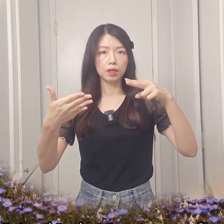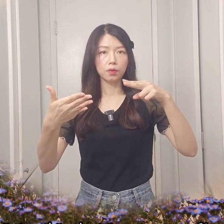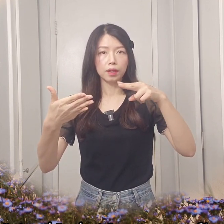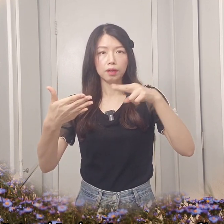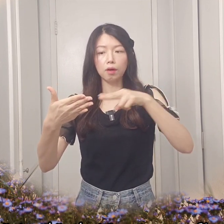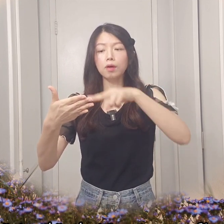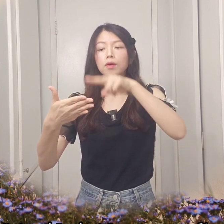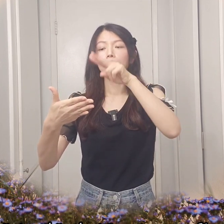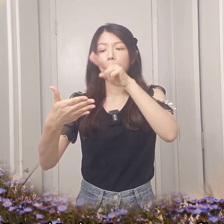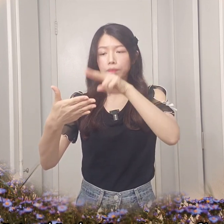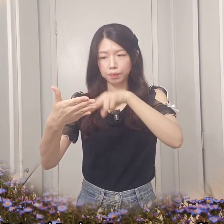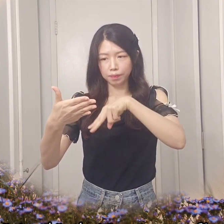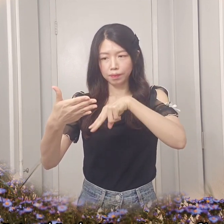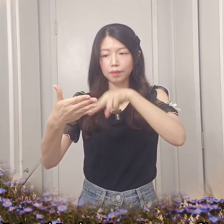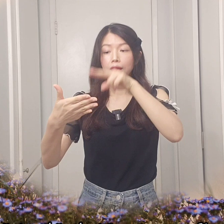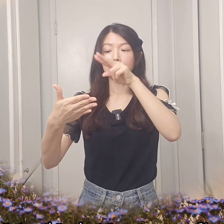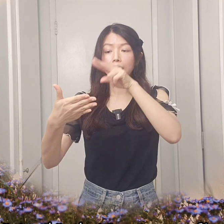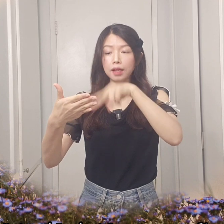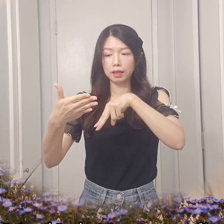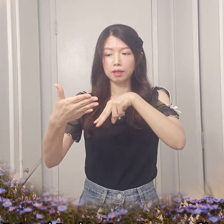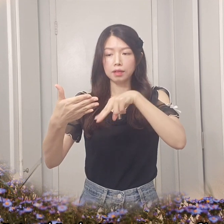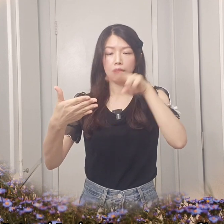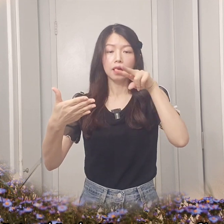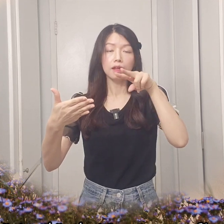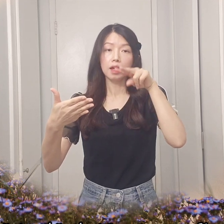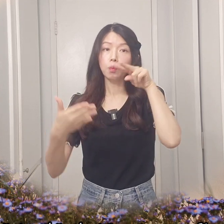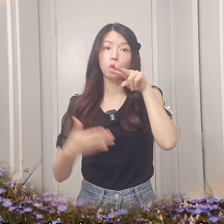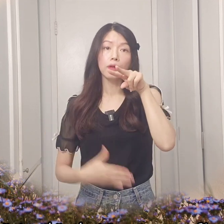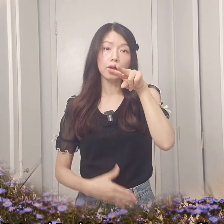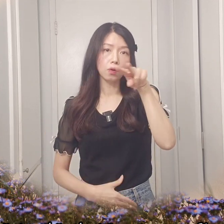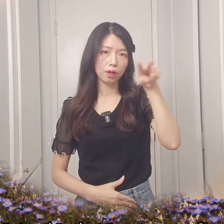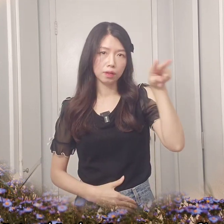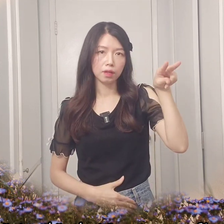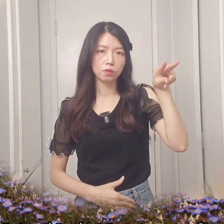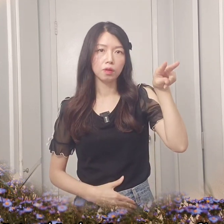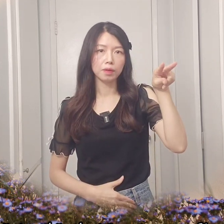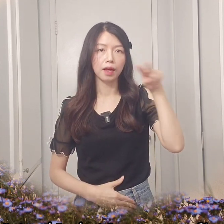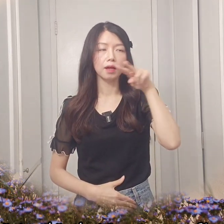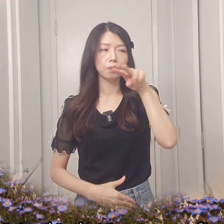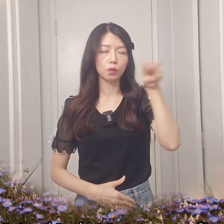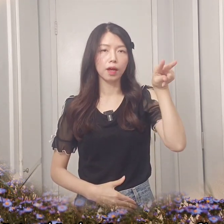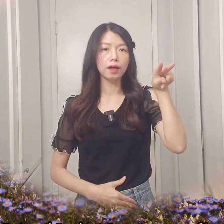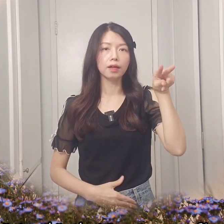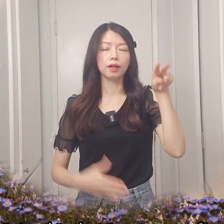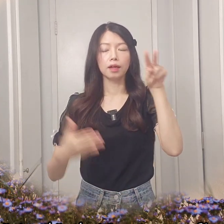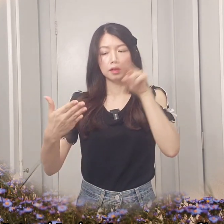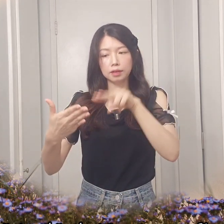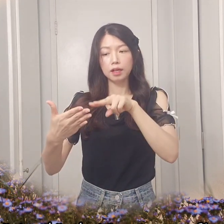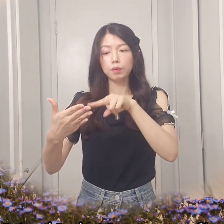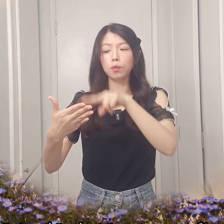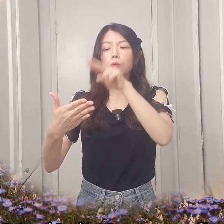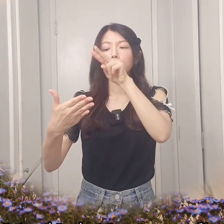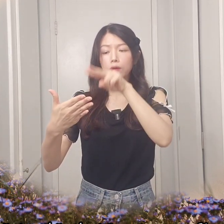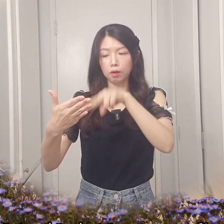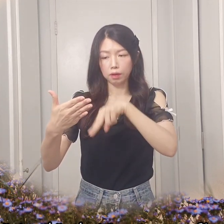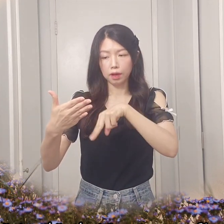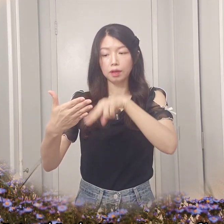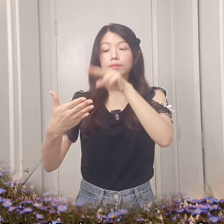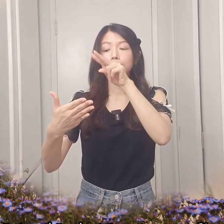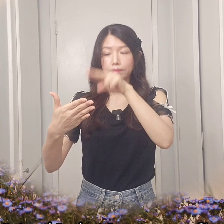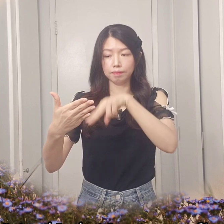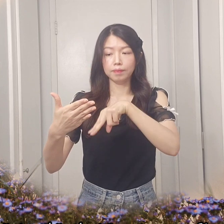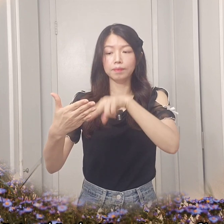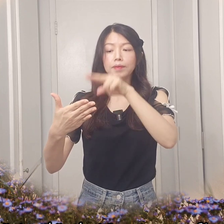검지중지를 이용해서 내가 책을 읽듯이 이게 보다라고 한 뜻의 수어입니다. 보다. 책을 보고